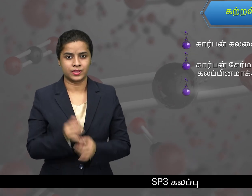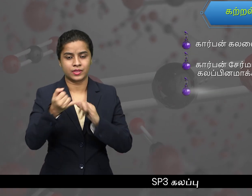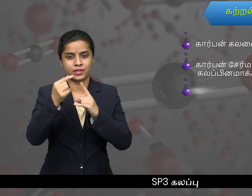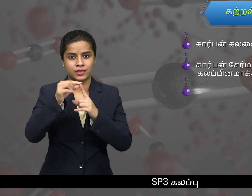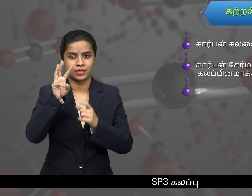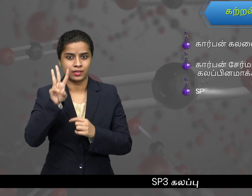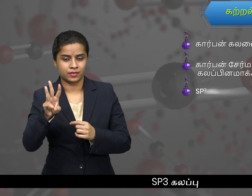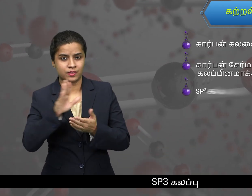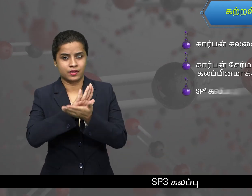sp3 கலப்பு,